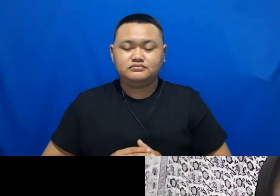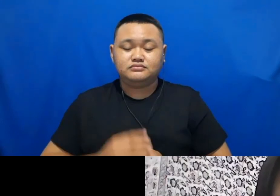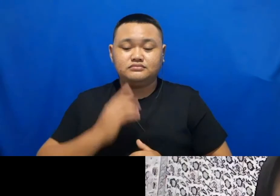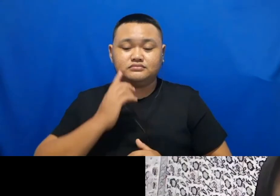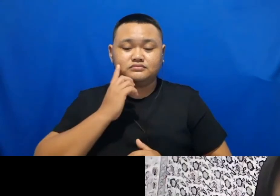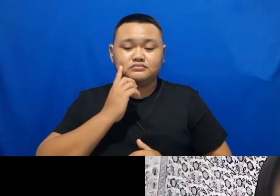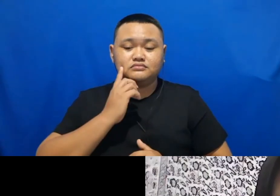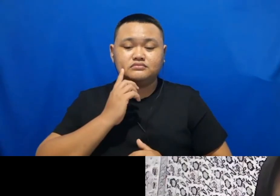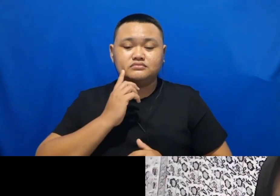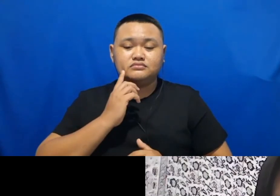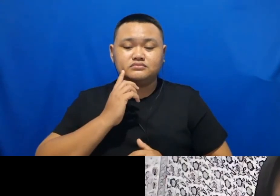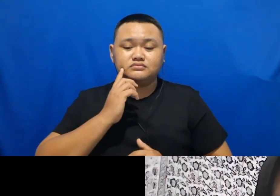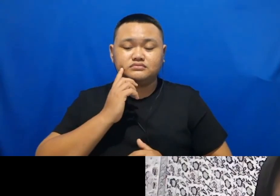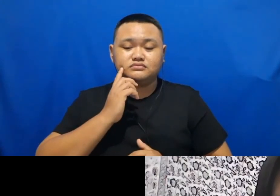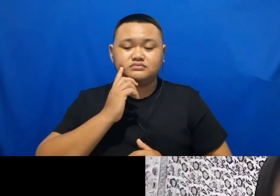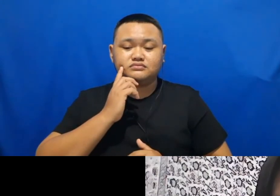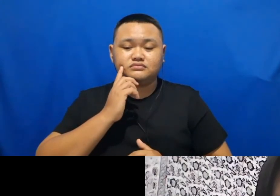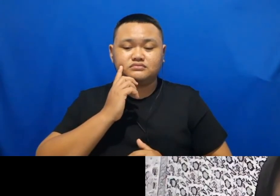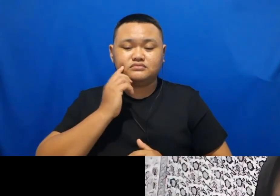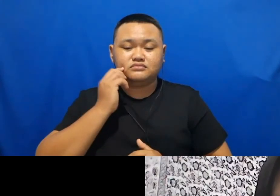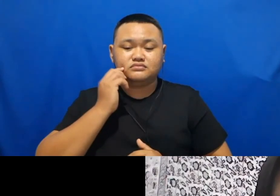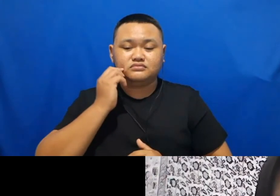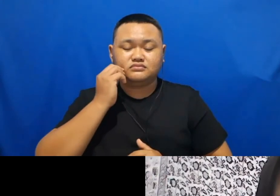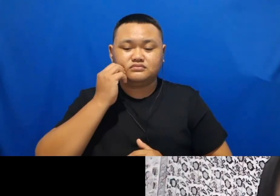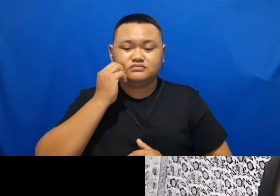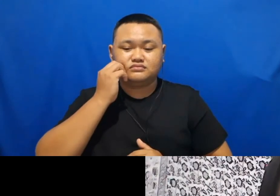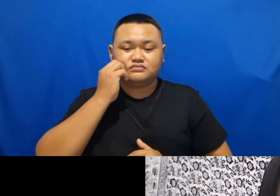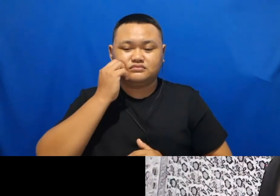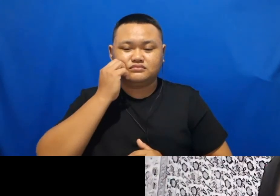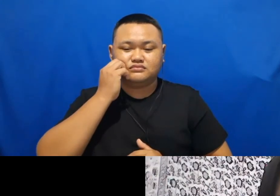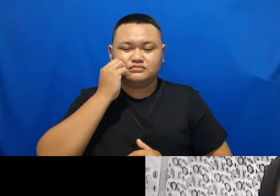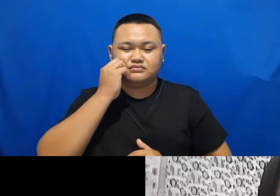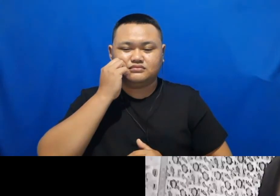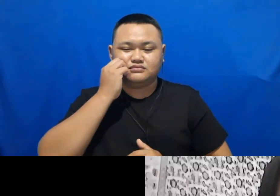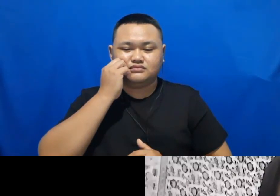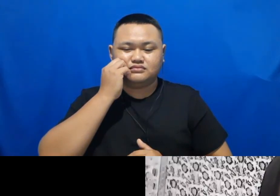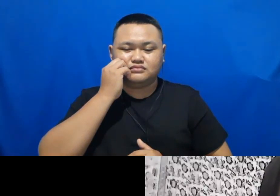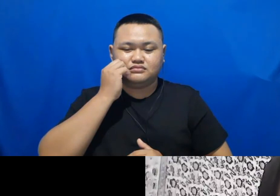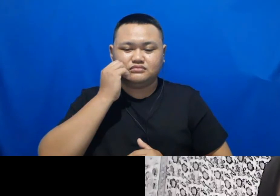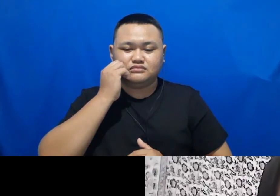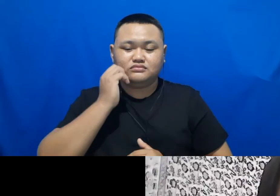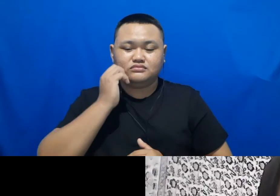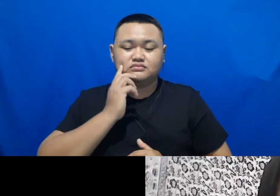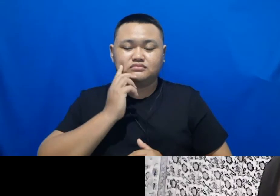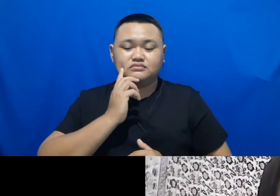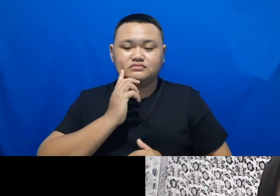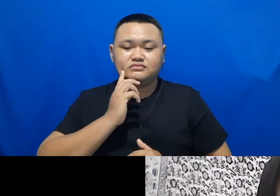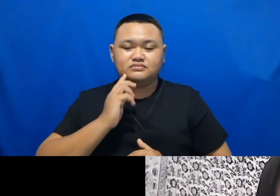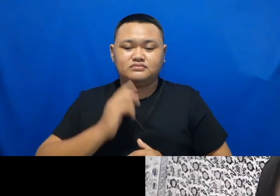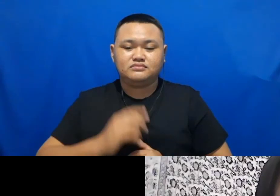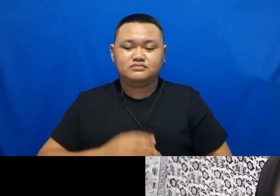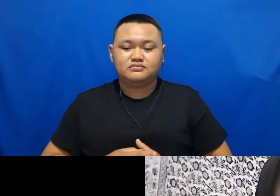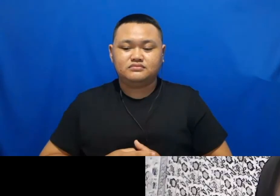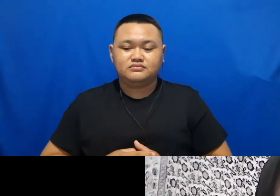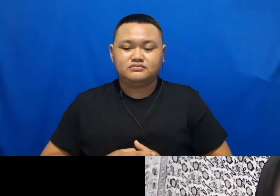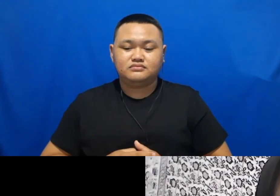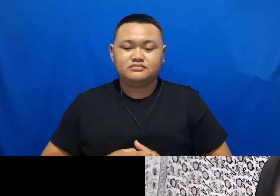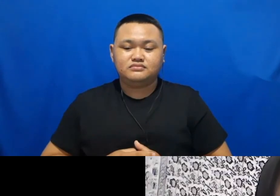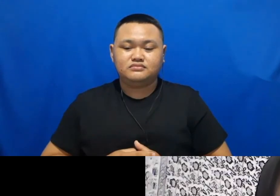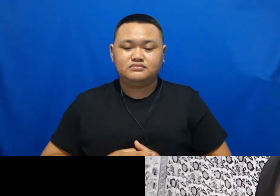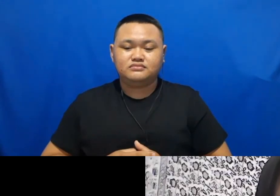gitu, prasangka. Misalnya contohnya tadi itu, ketua OSIS-nya laki-laki, soalnya kalau perempuan itu emosional gitu.